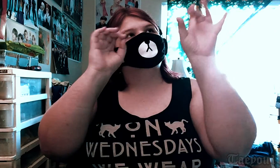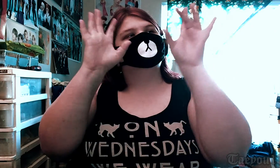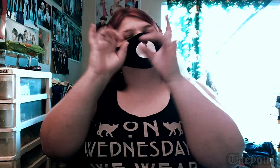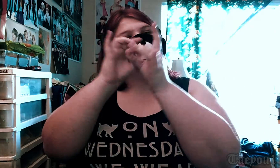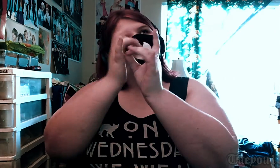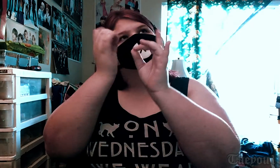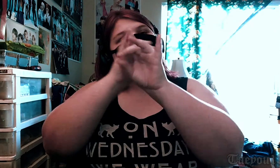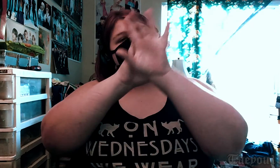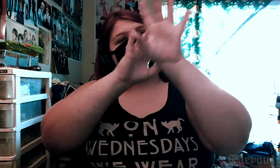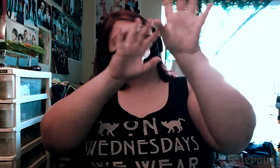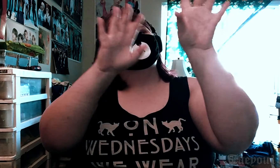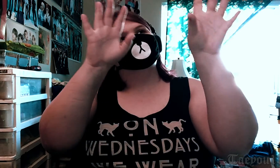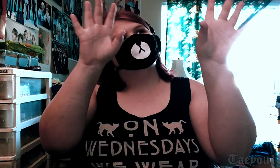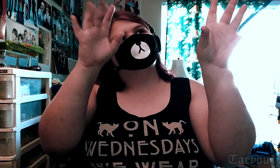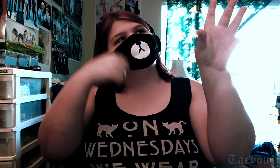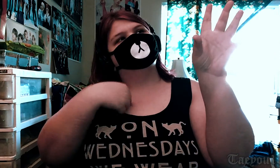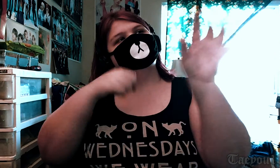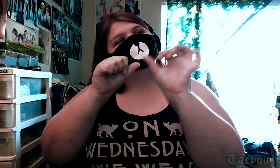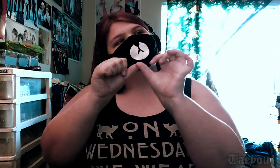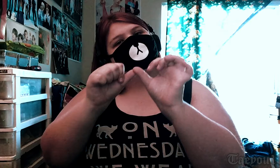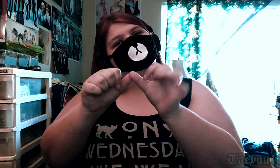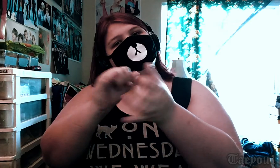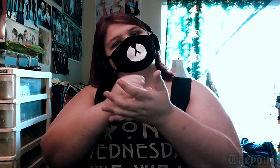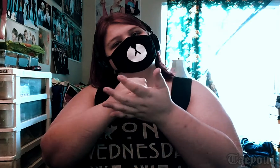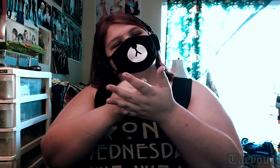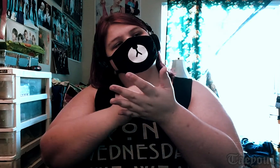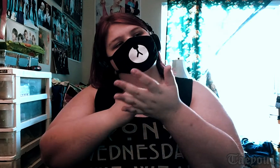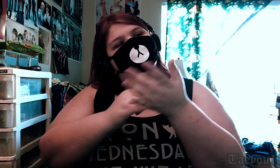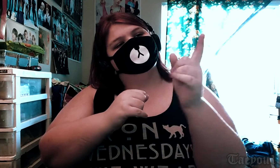하늘의 수놓인 별들을